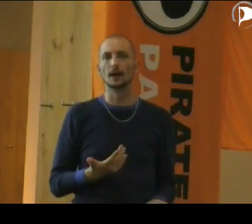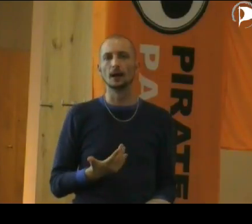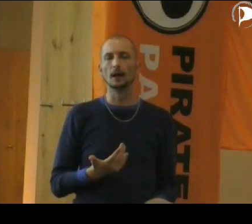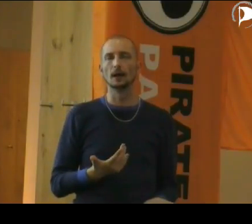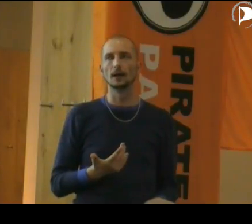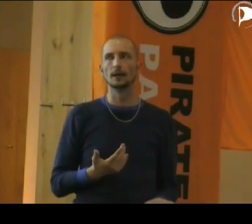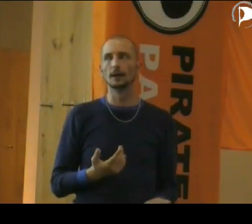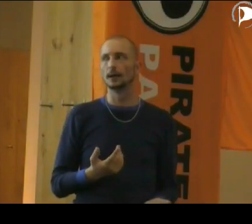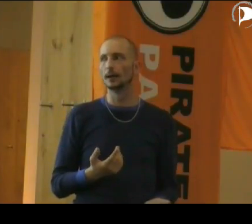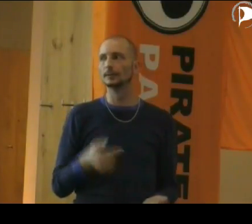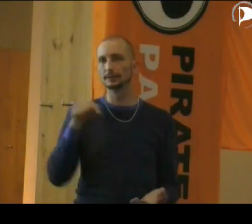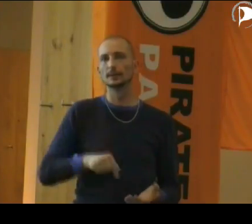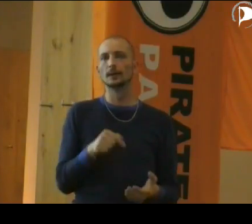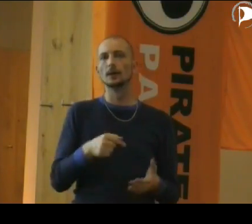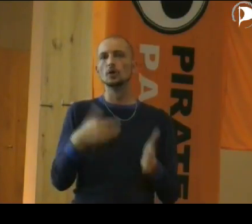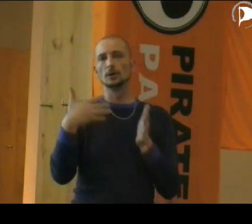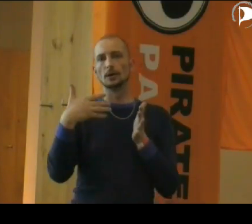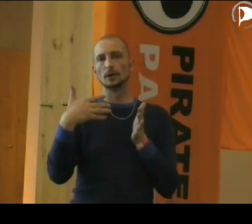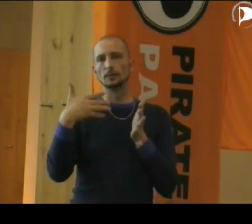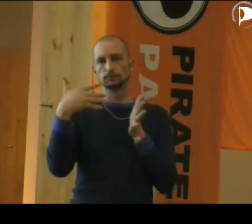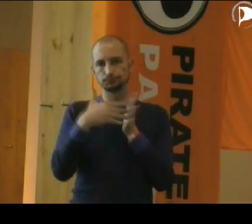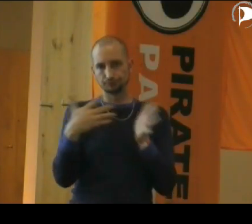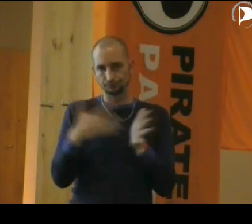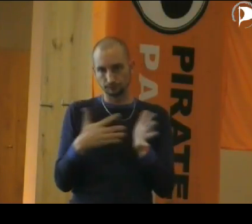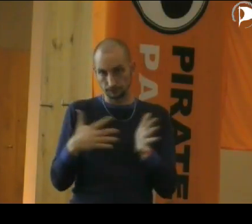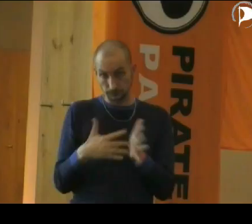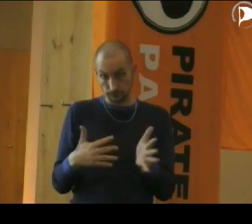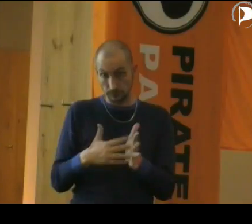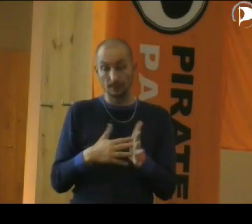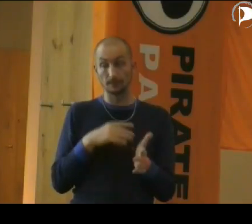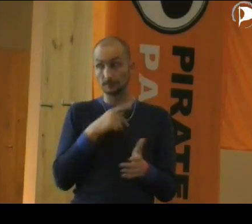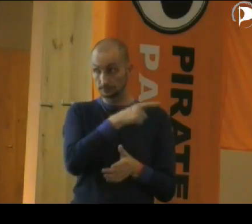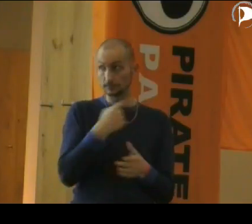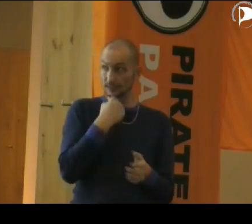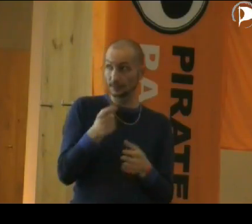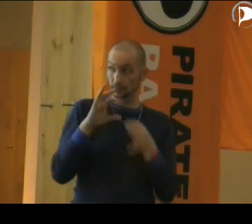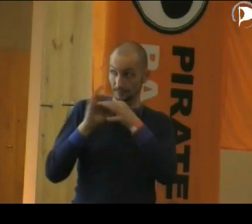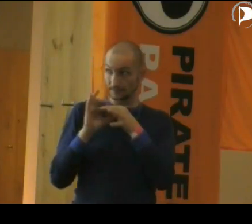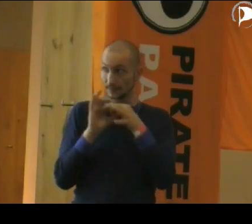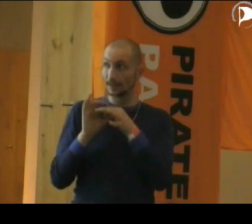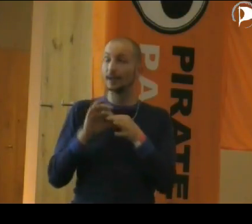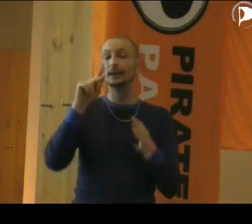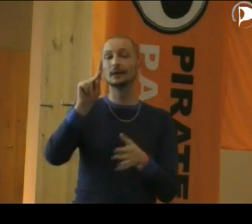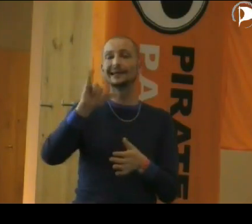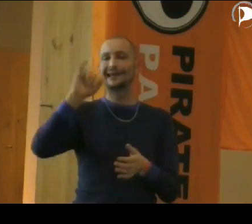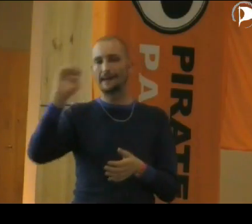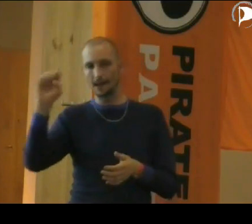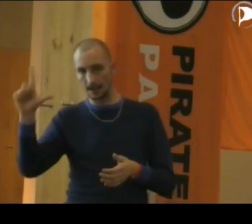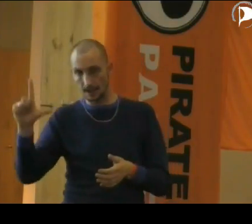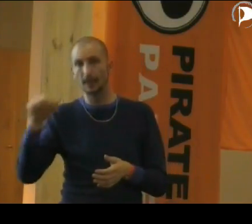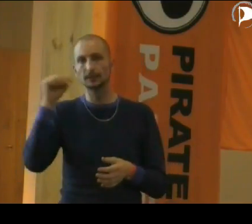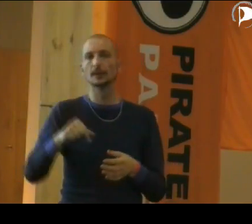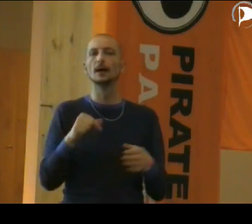dass wir überwachen also worauf du spielst wir hatten landes verteilt ähnlich aber den organisiert ist also